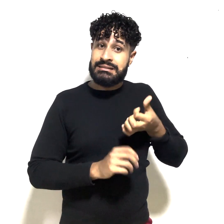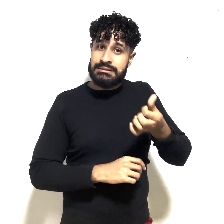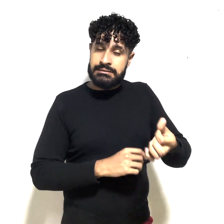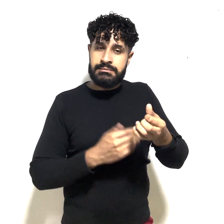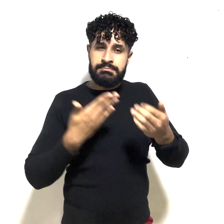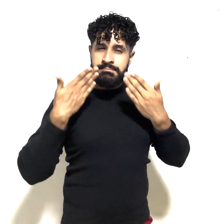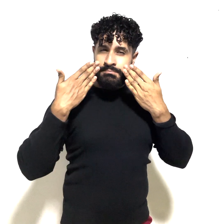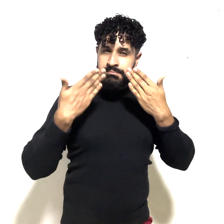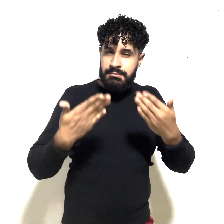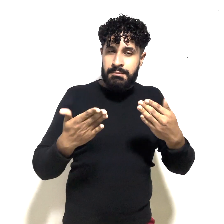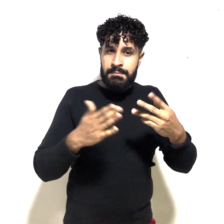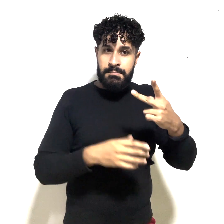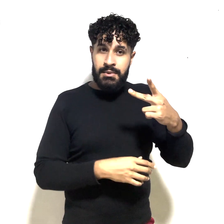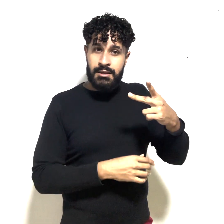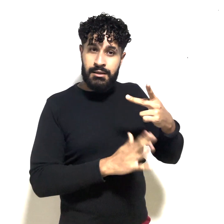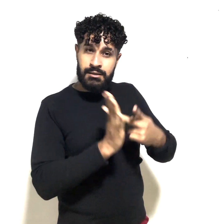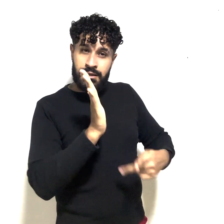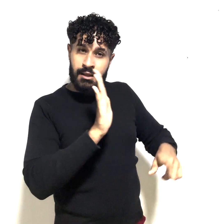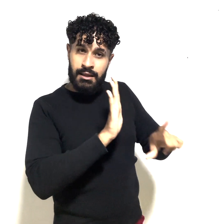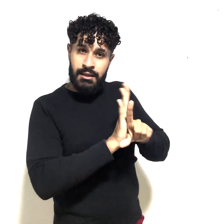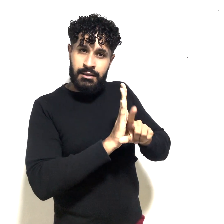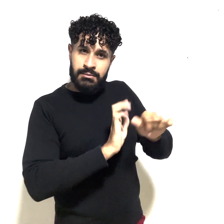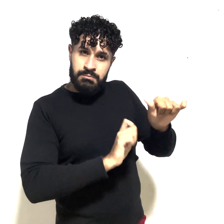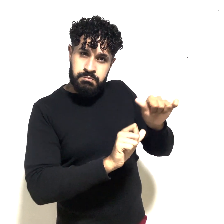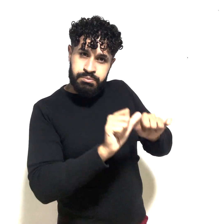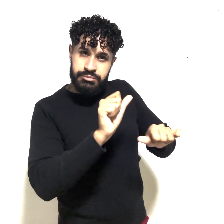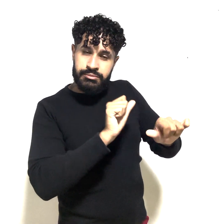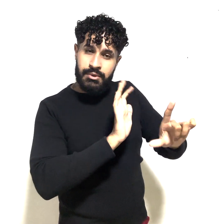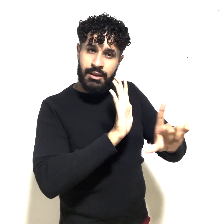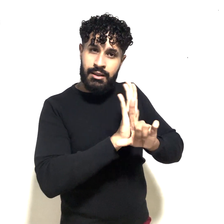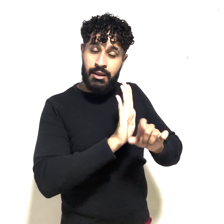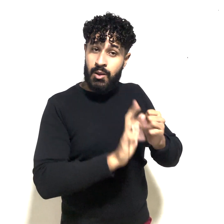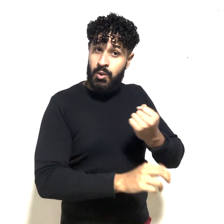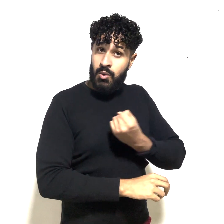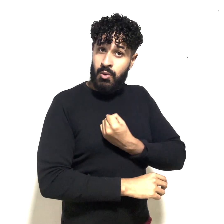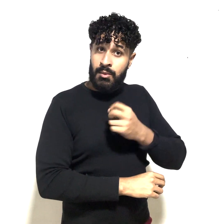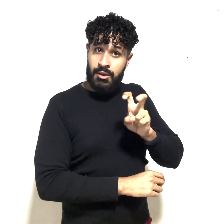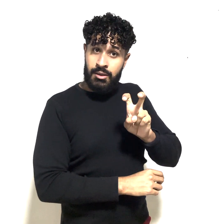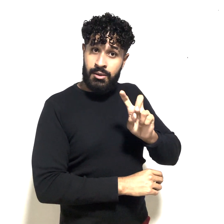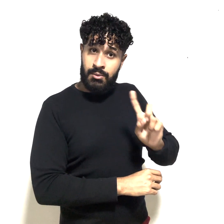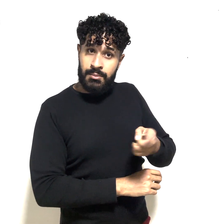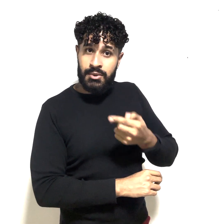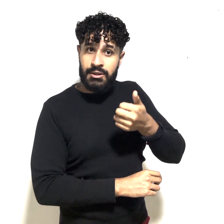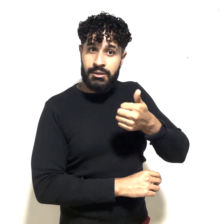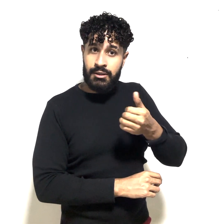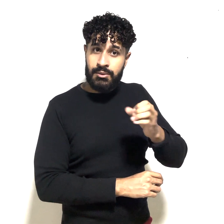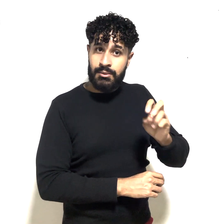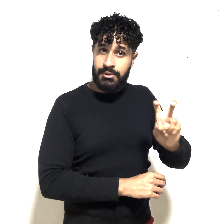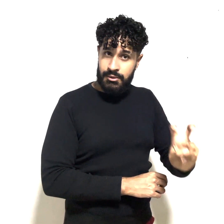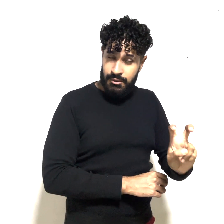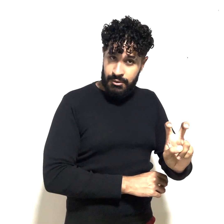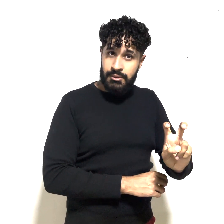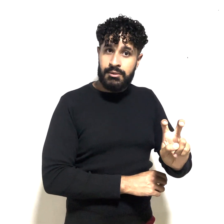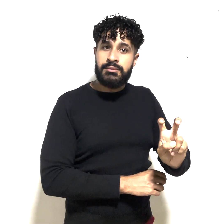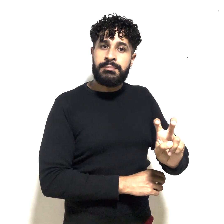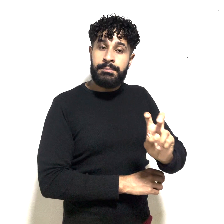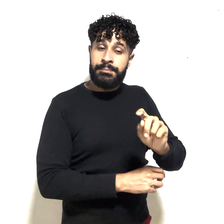do pl para a alteração da lei de número 5105 de 3 de maio